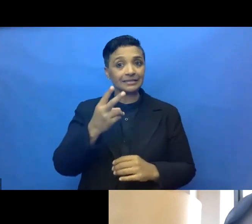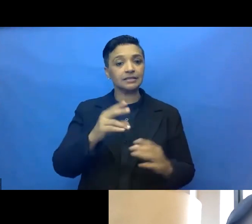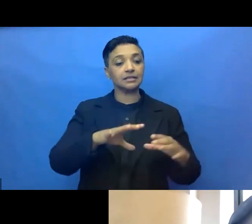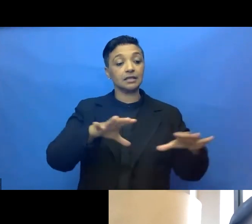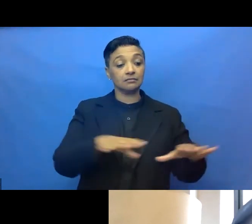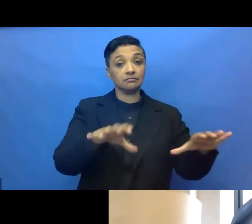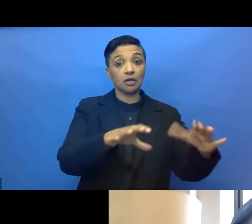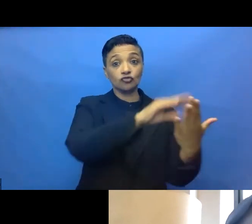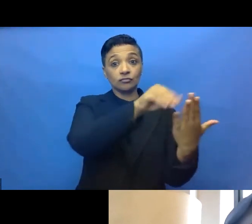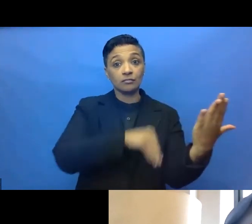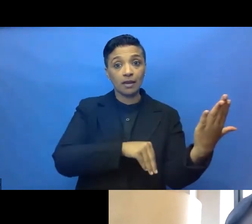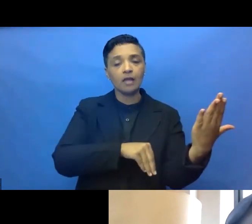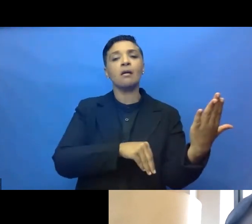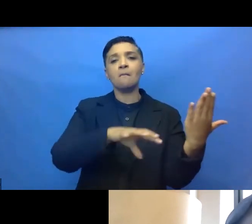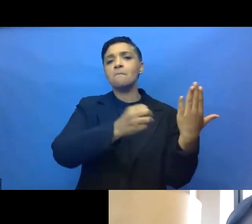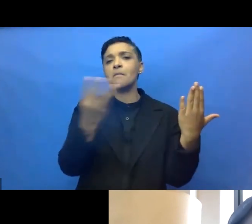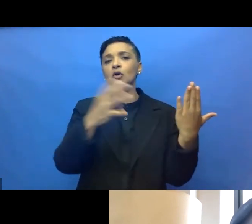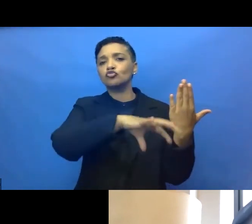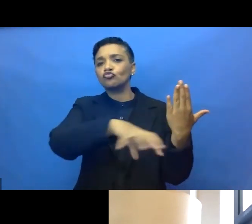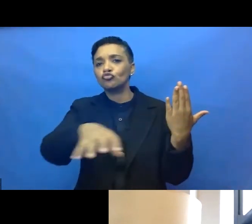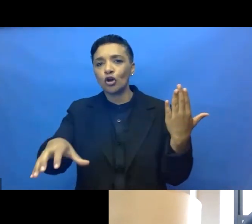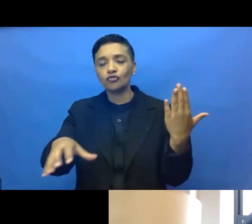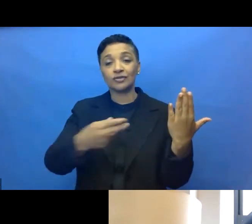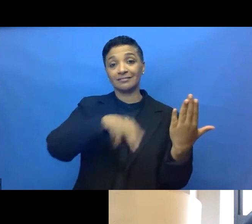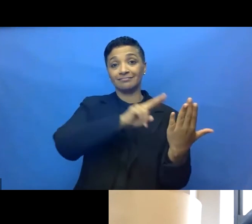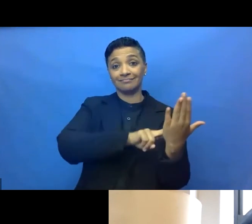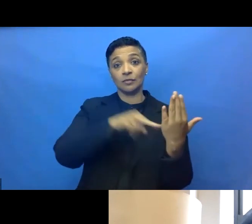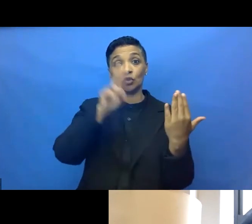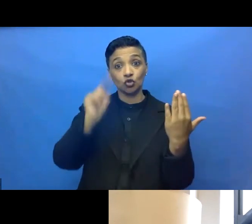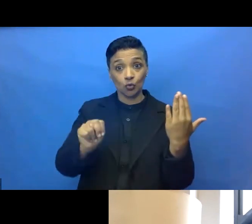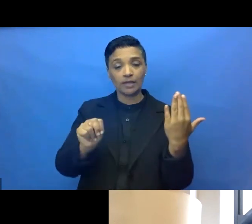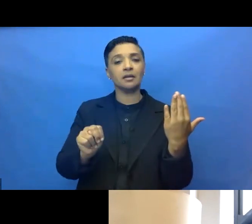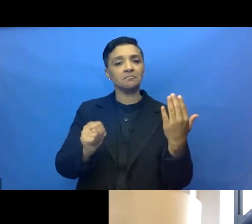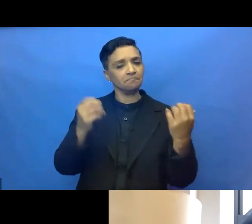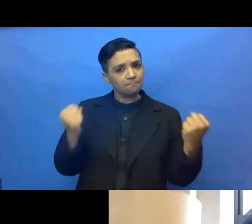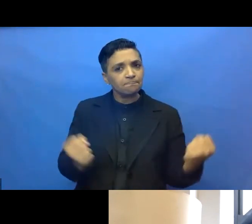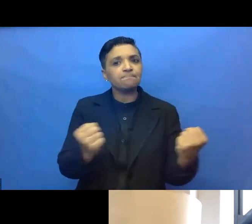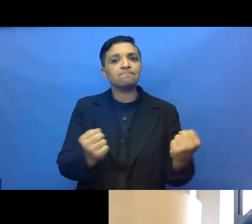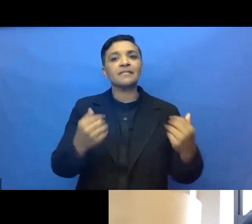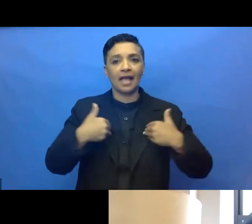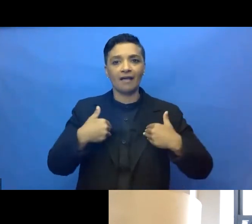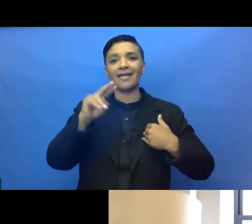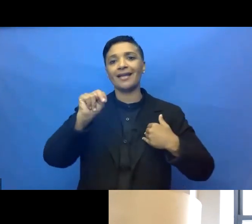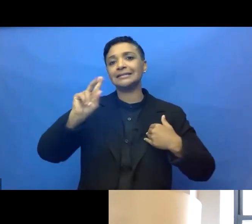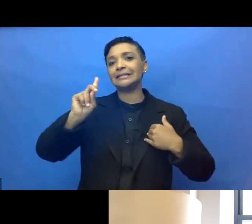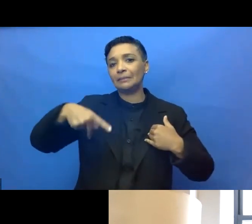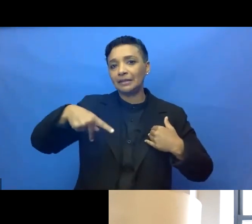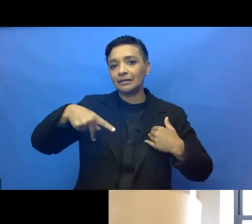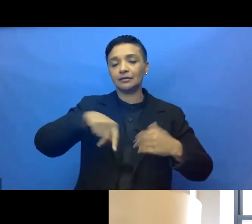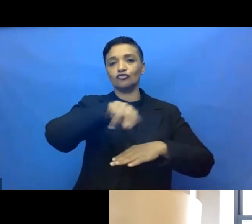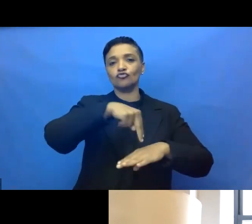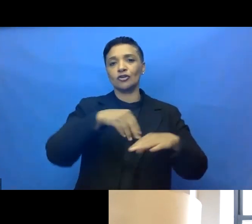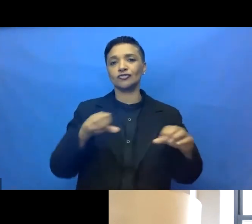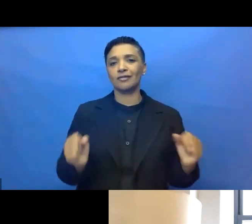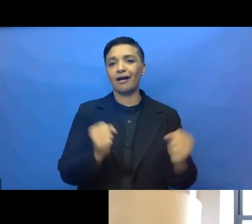vois qu'il est important d'inclure ces questions. La plupart des États parties